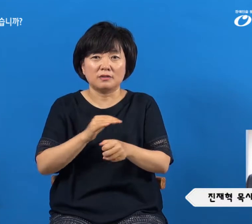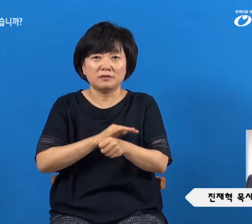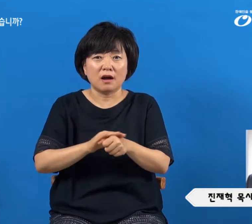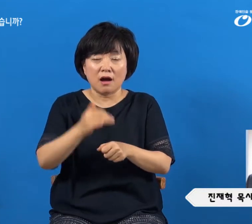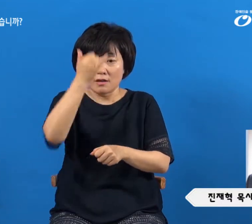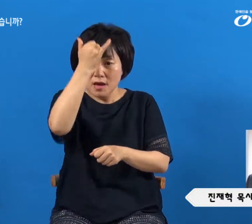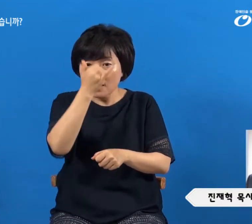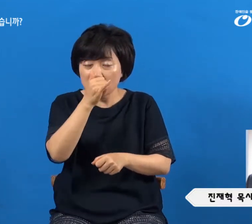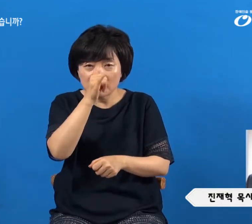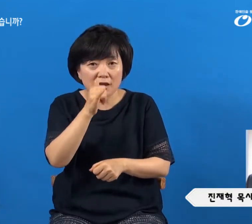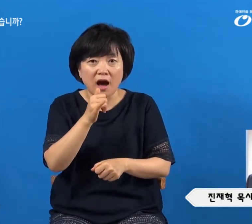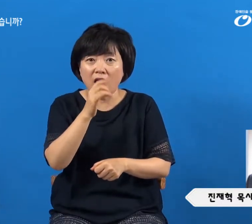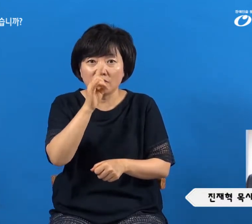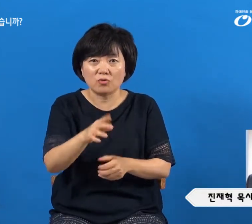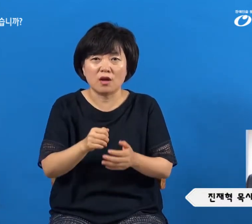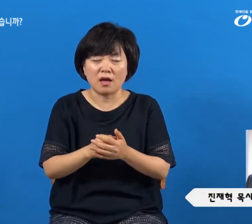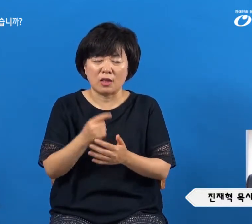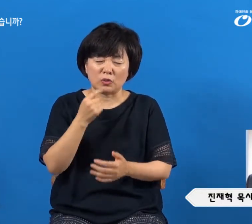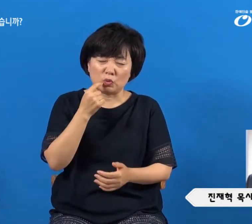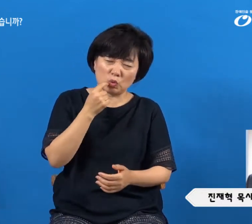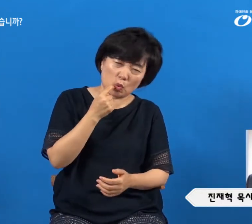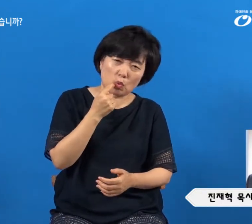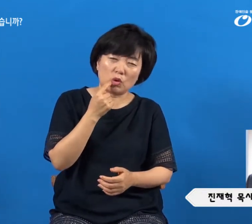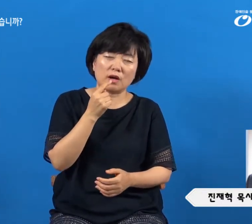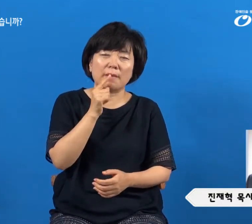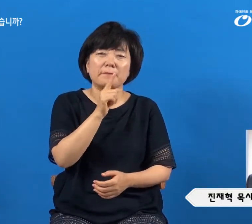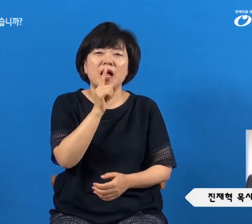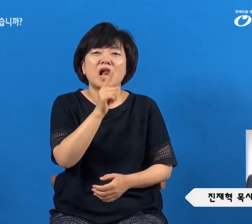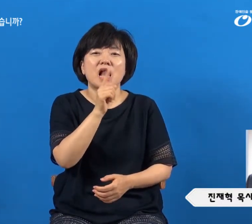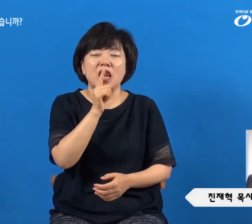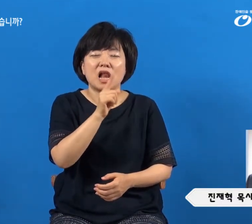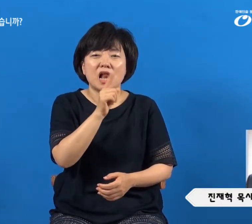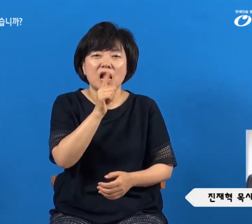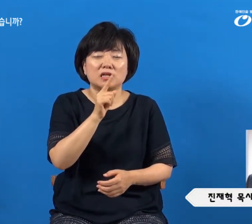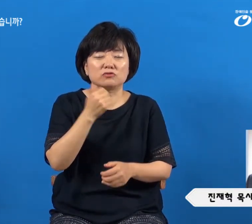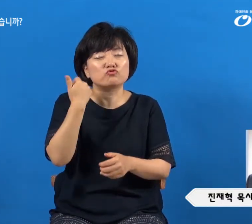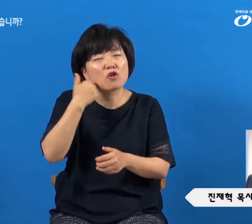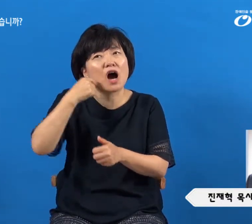나오는 위험성과 독성을 제어할